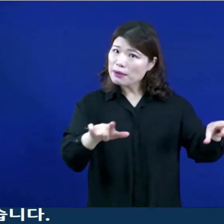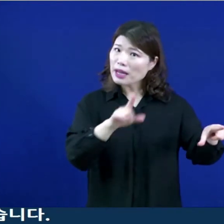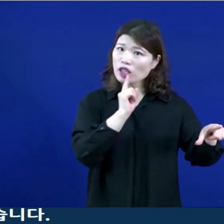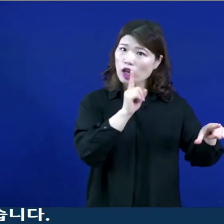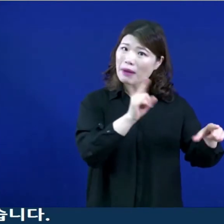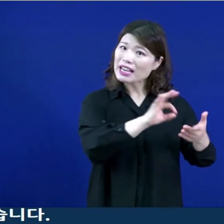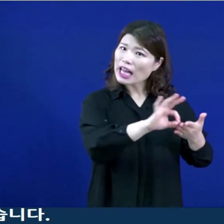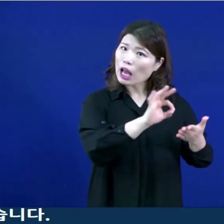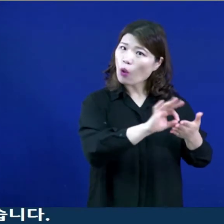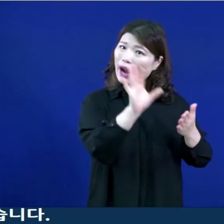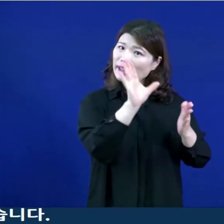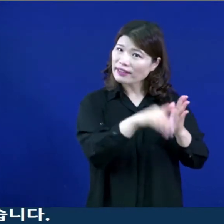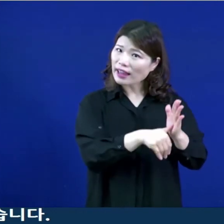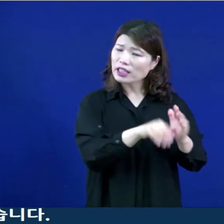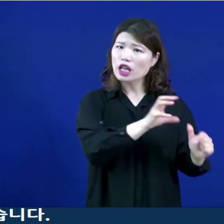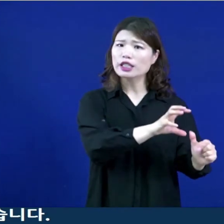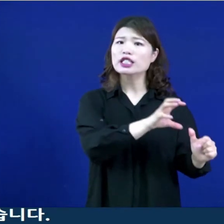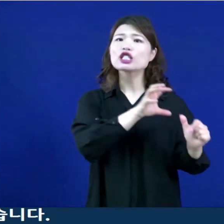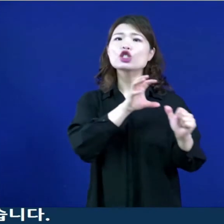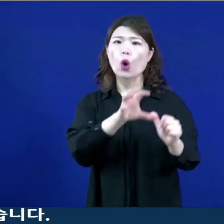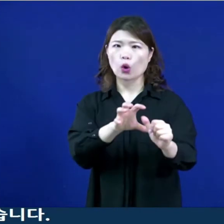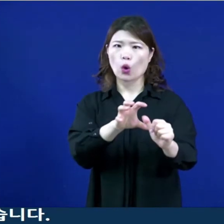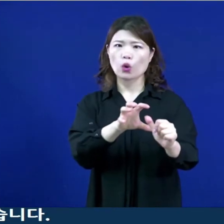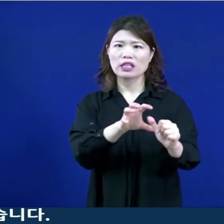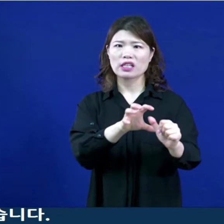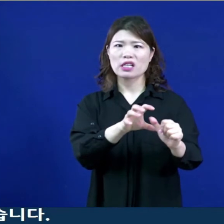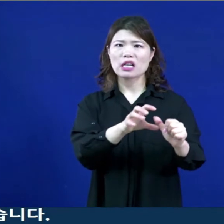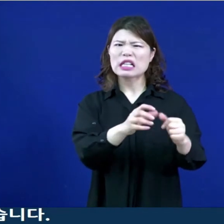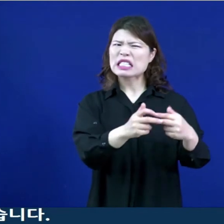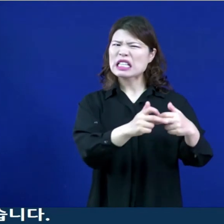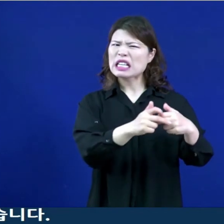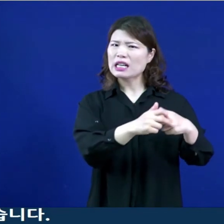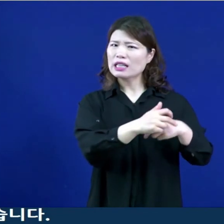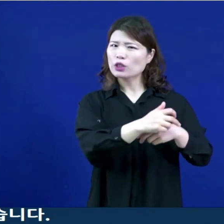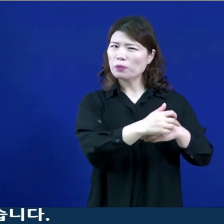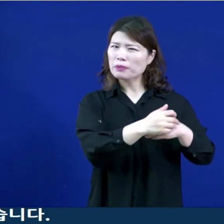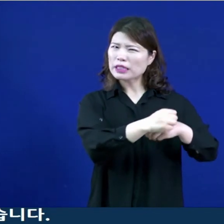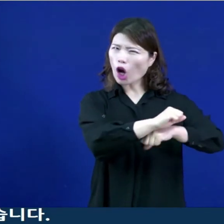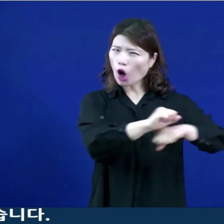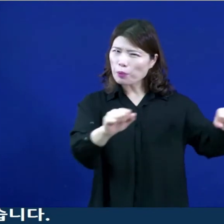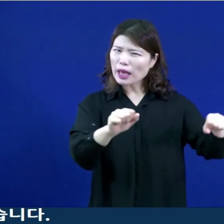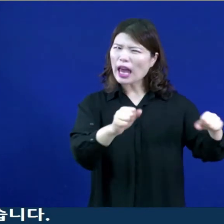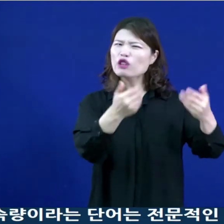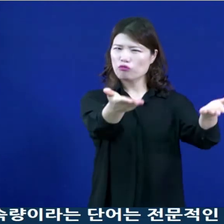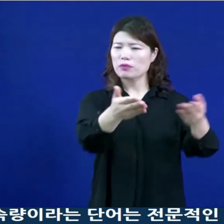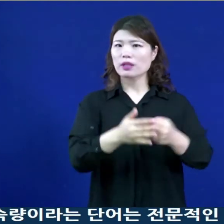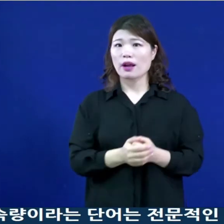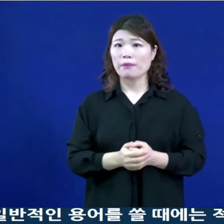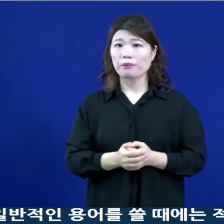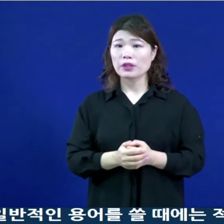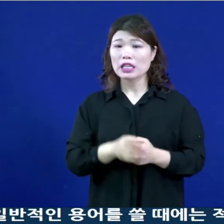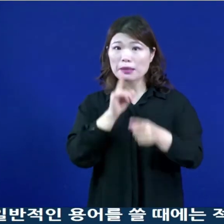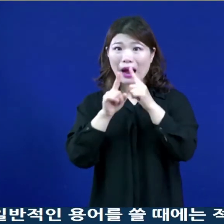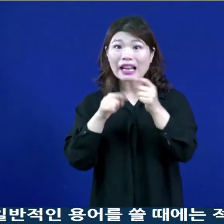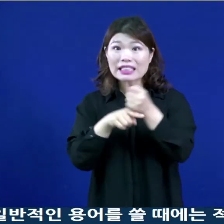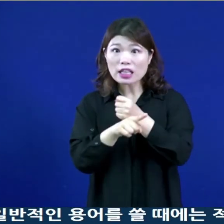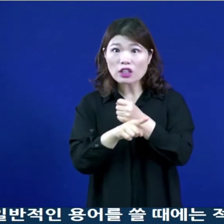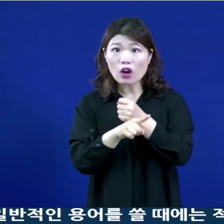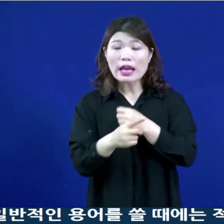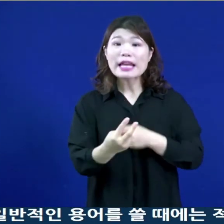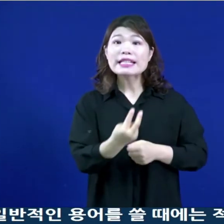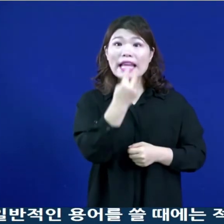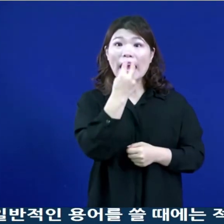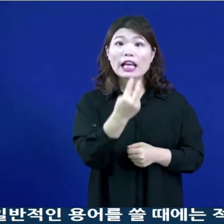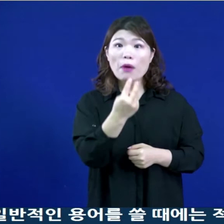때에는 적용성을 넓혀주는 그런 의미가 있습니다. 여기 생명을 얻다 했을 때 이 얻다는